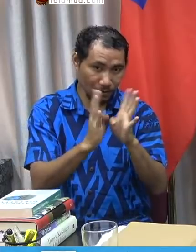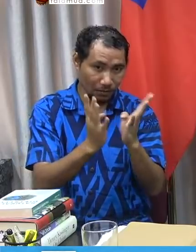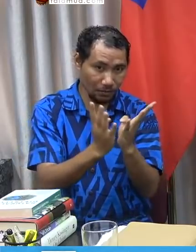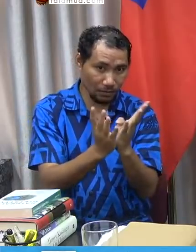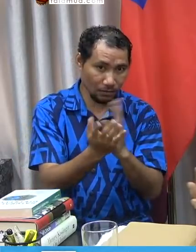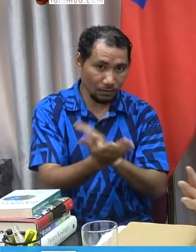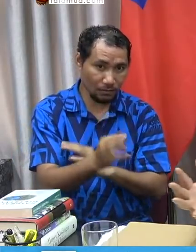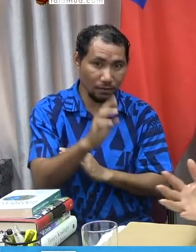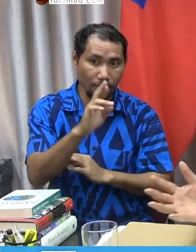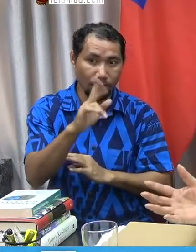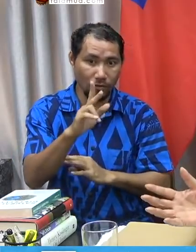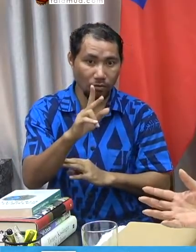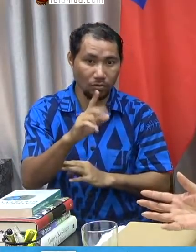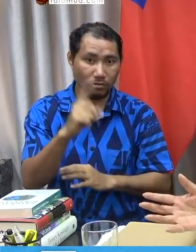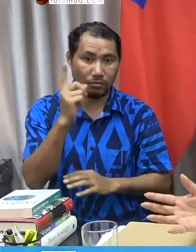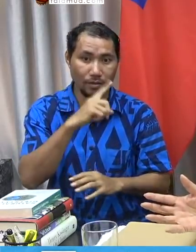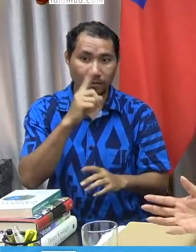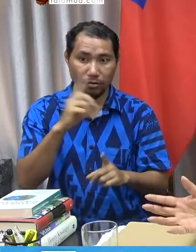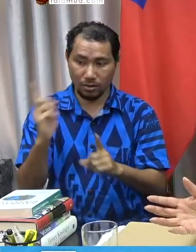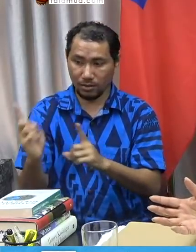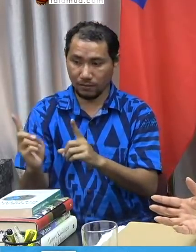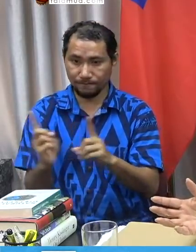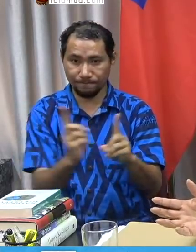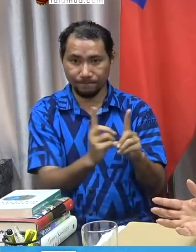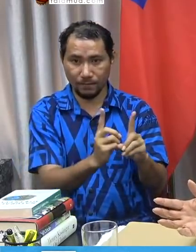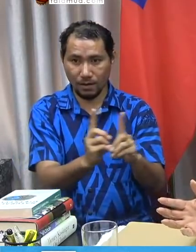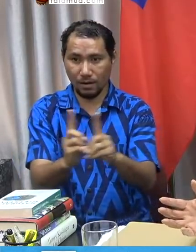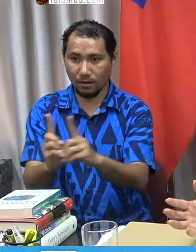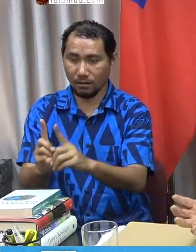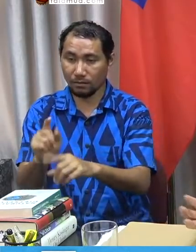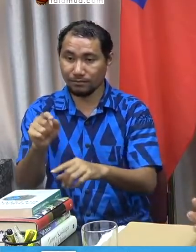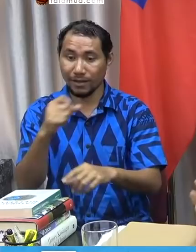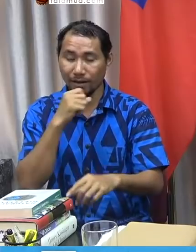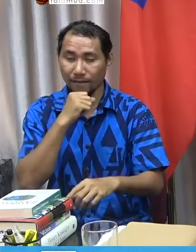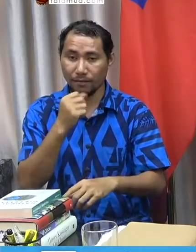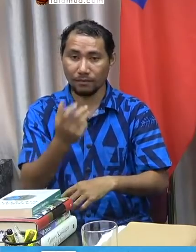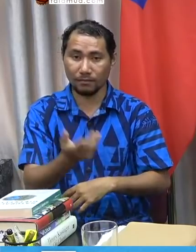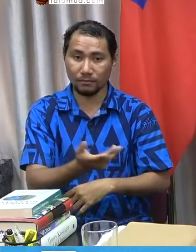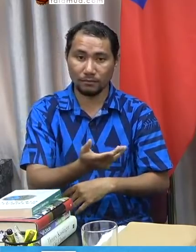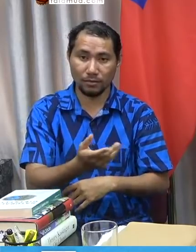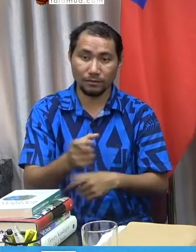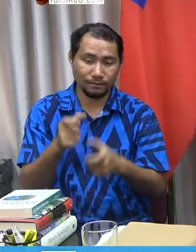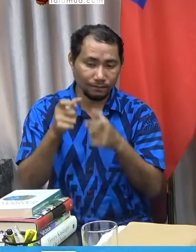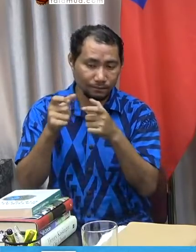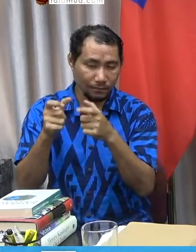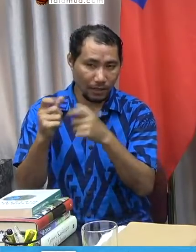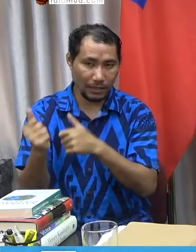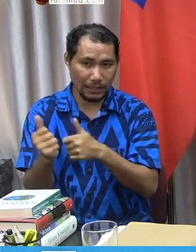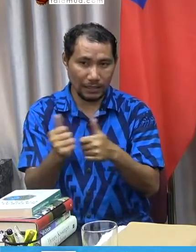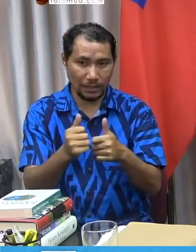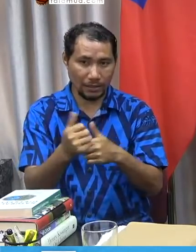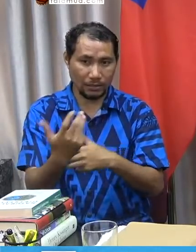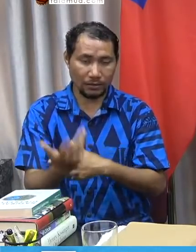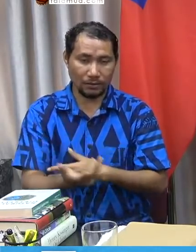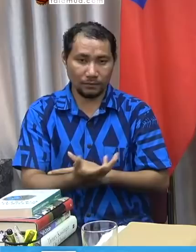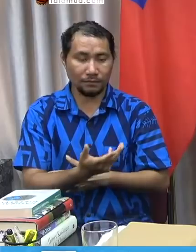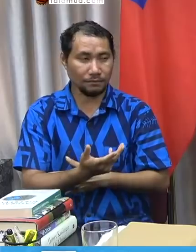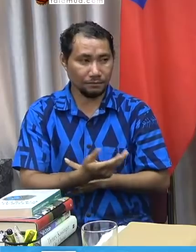o tangata ia sa tau la tatu ia fo ele na ia fo ele mata tu le ina ia le sena